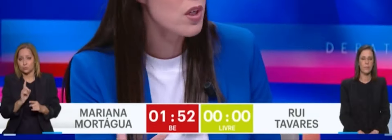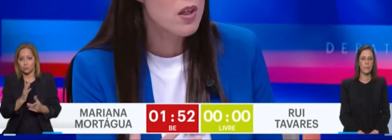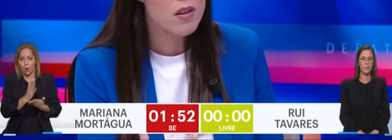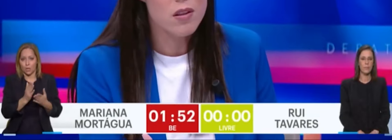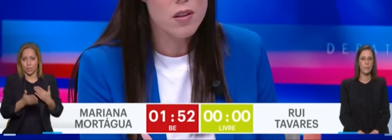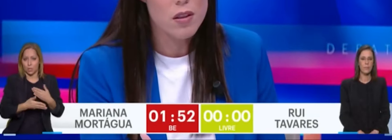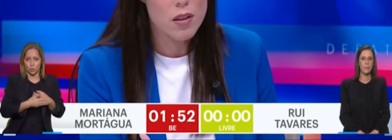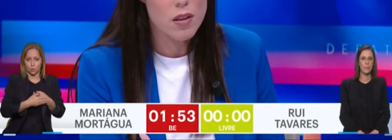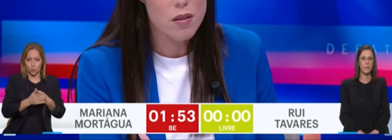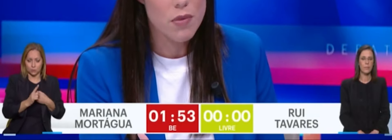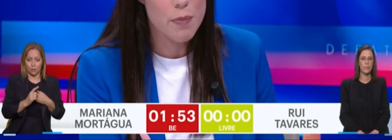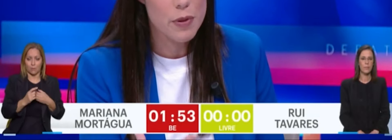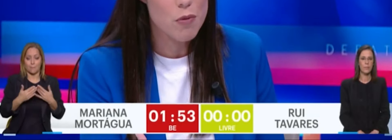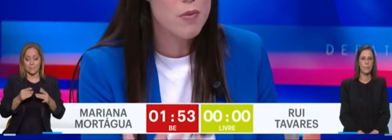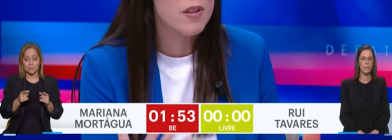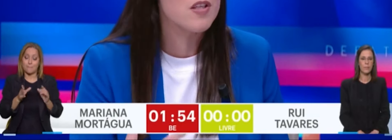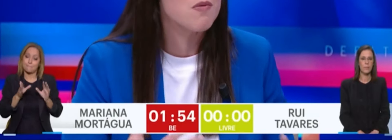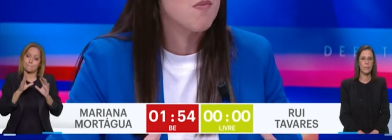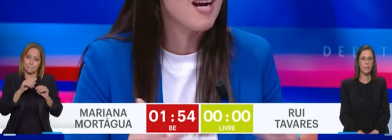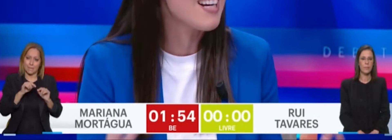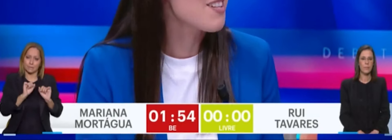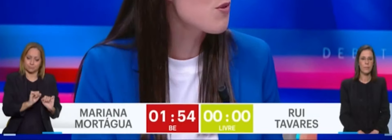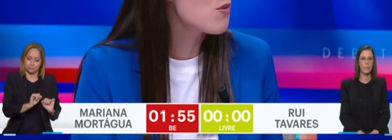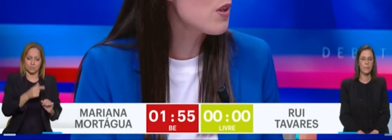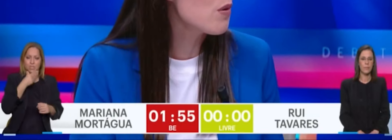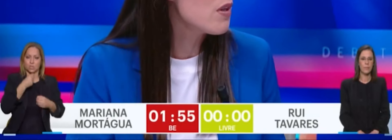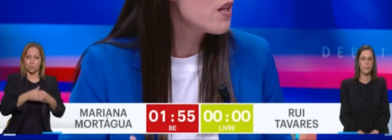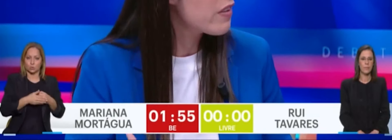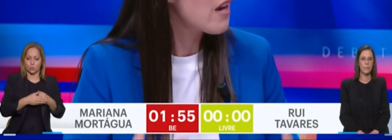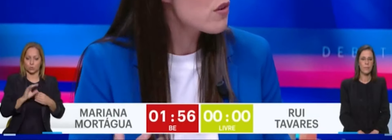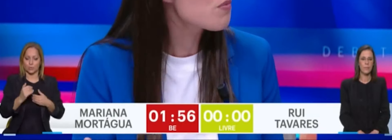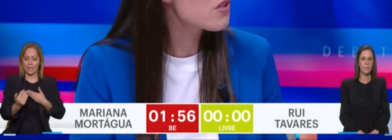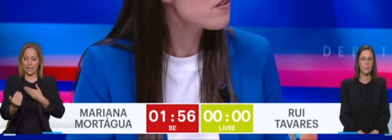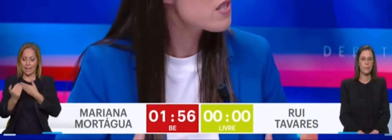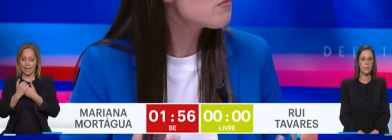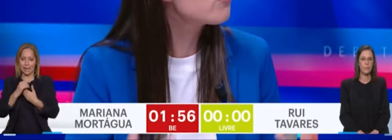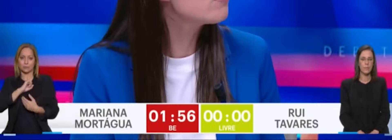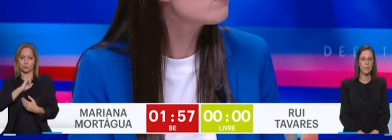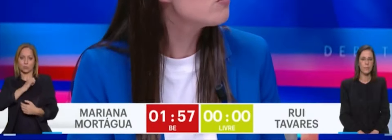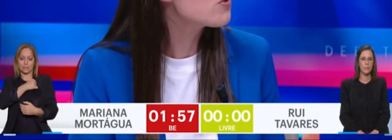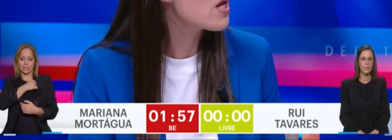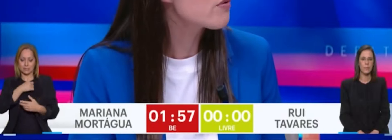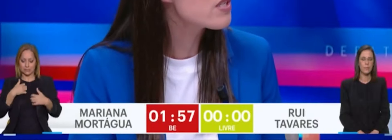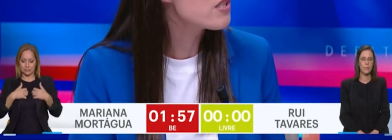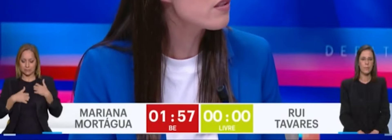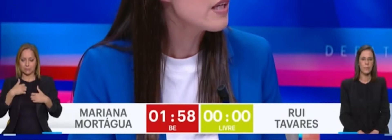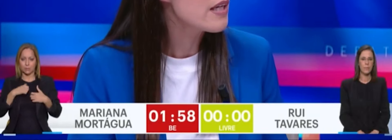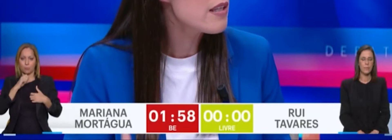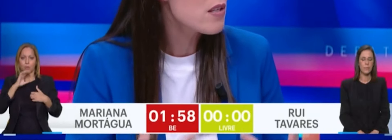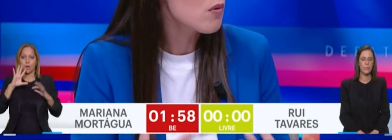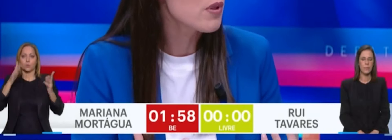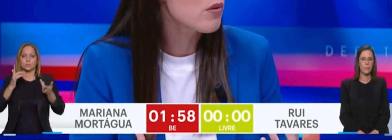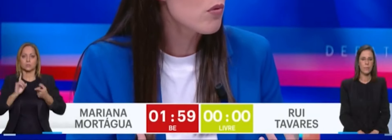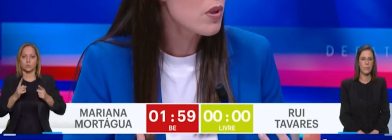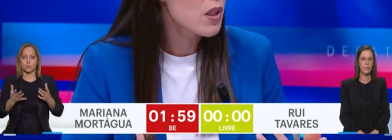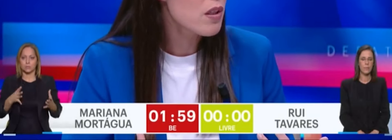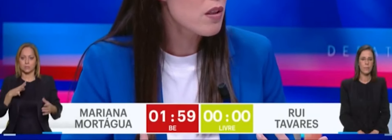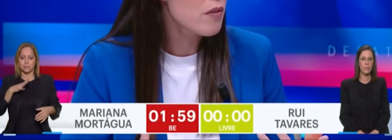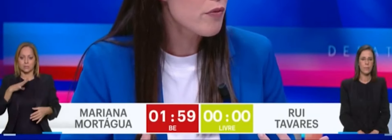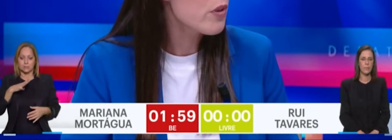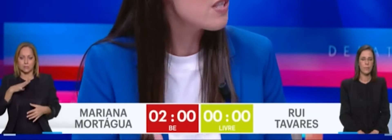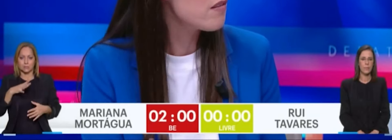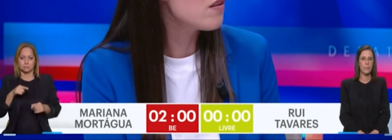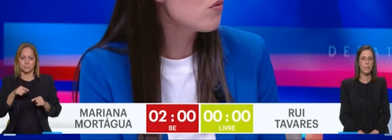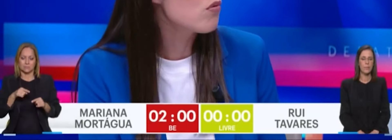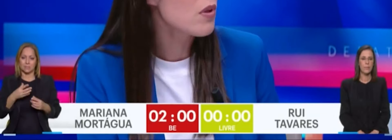idosos que H A partir do momento em que recebiam uma carta de senhoril ficava em su salto sem saber o que o que lhes podia acontecer e esse é um medo